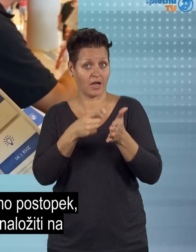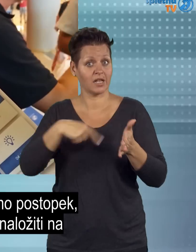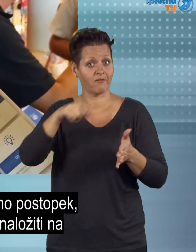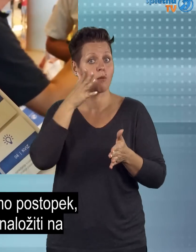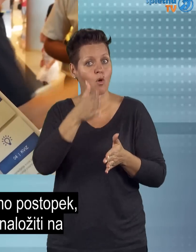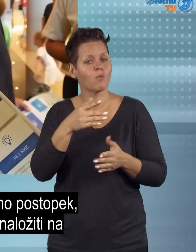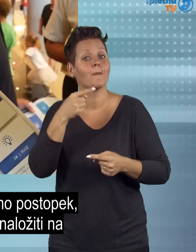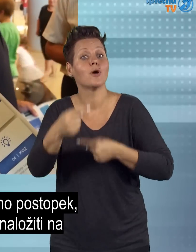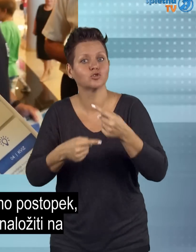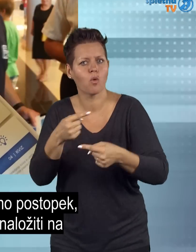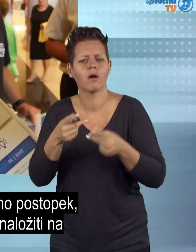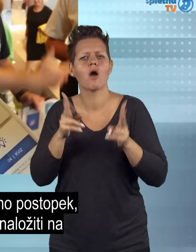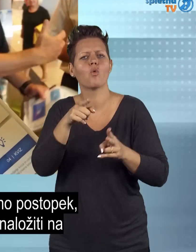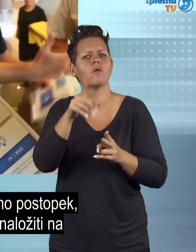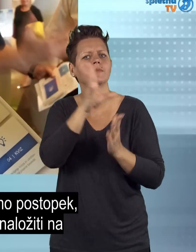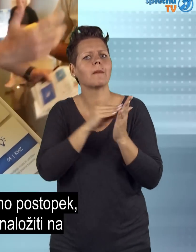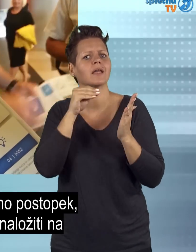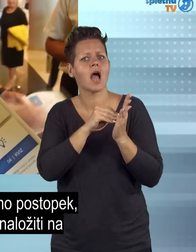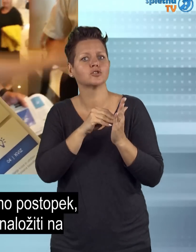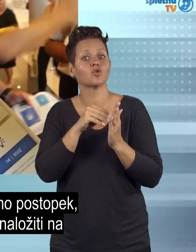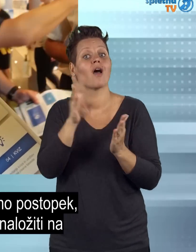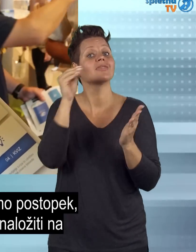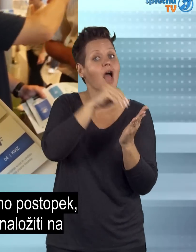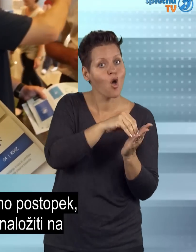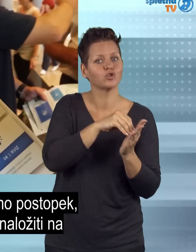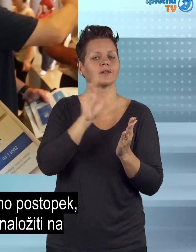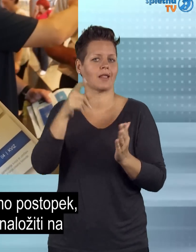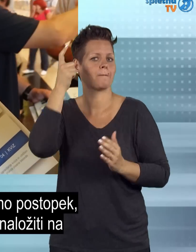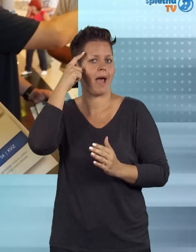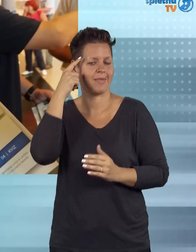Pokazali vam bomo postopek, kako aplikacijo naložiti na pametni telefon na dotik.